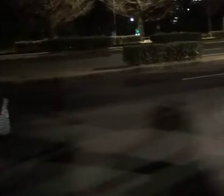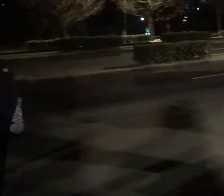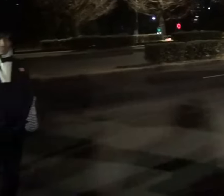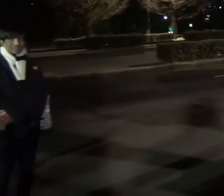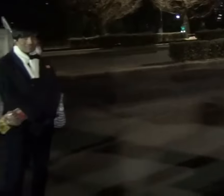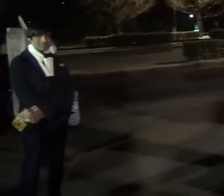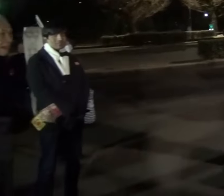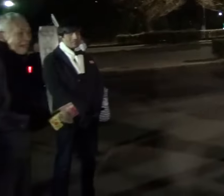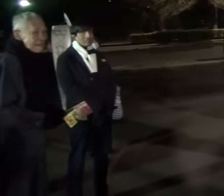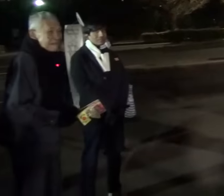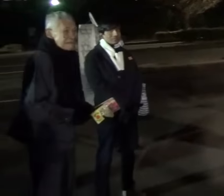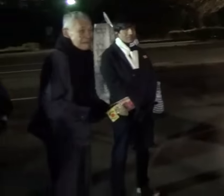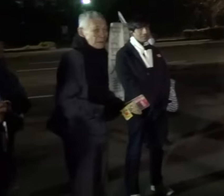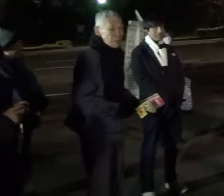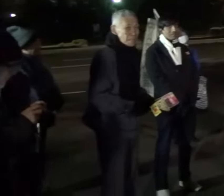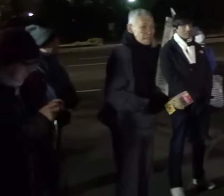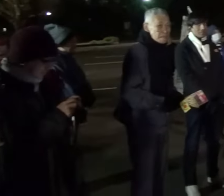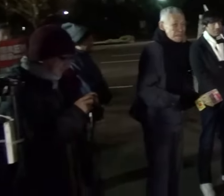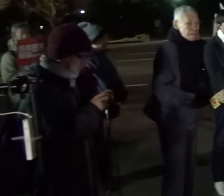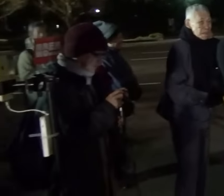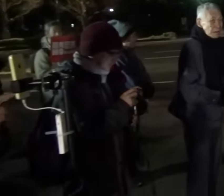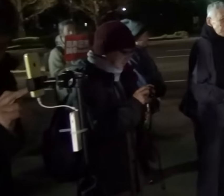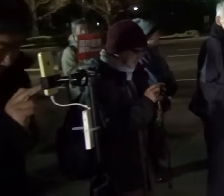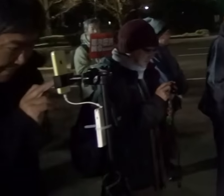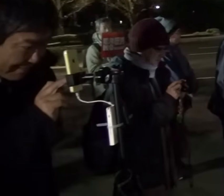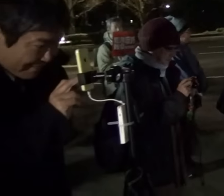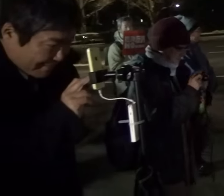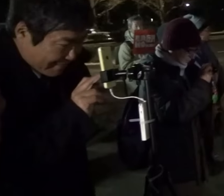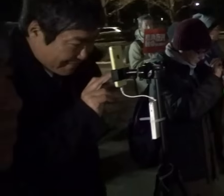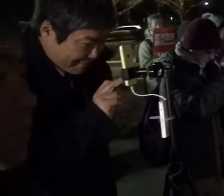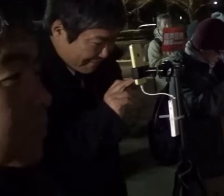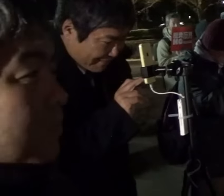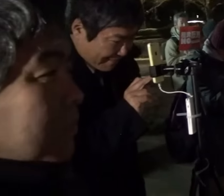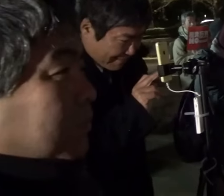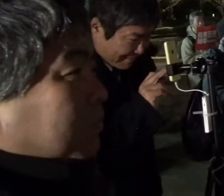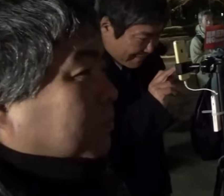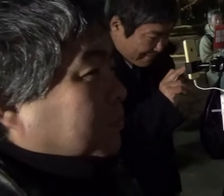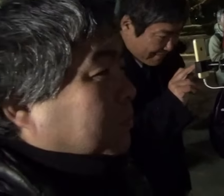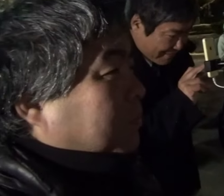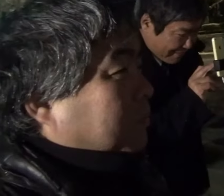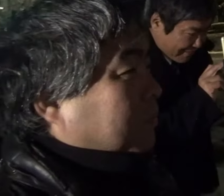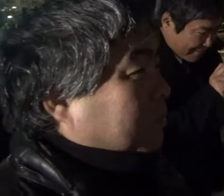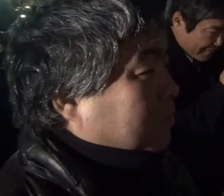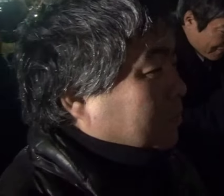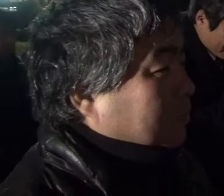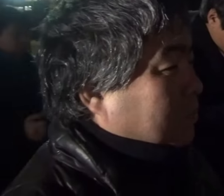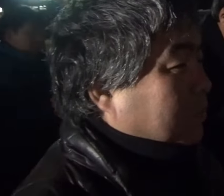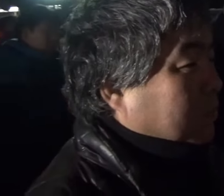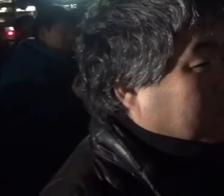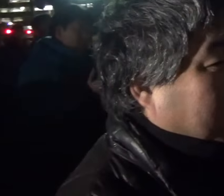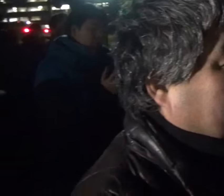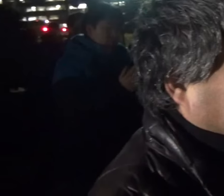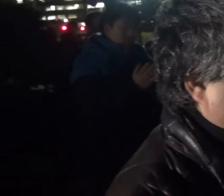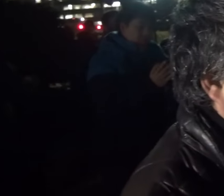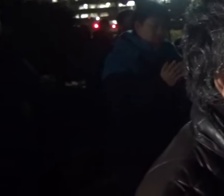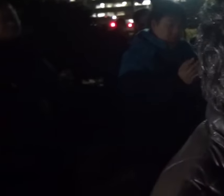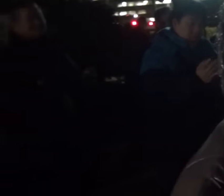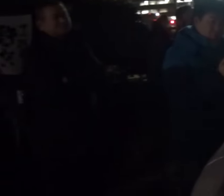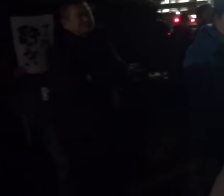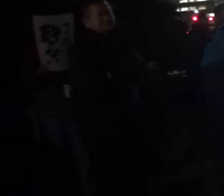ツイキャス動画中継ご覧の皆さん、 YouTube ご覧の皆さんも今夜も8時までよろしくお願いいたします